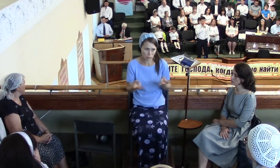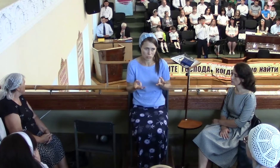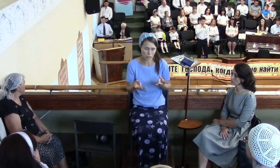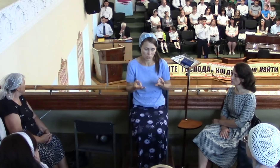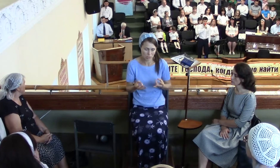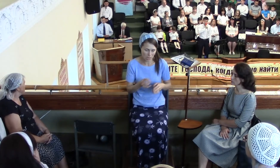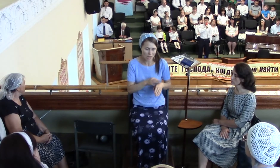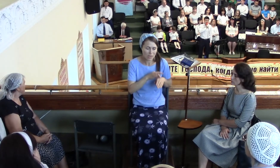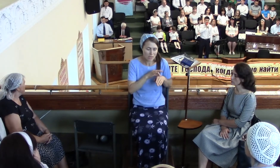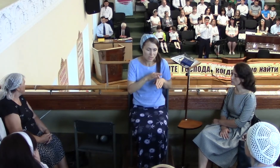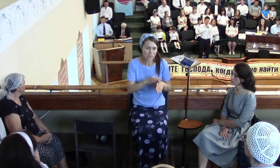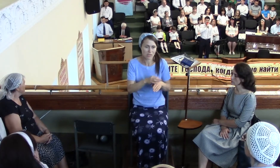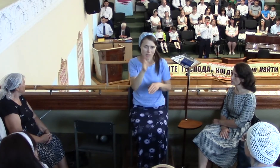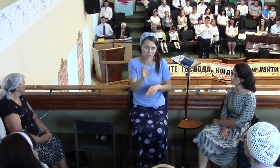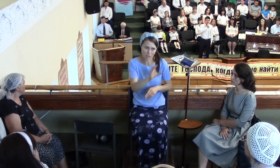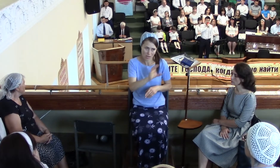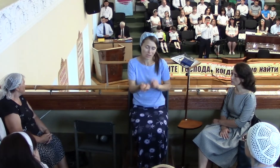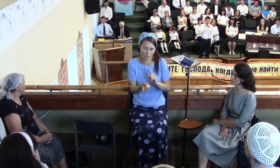крест вместо тебя.